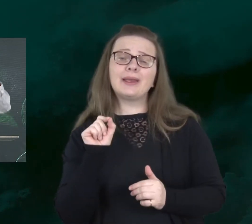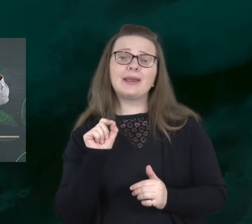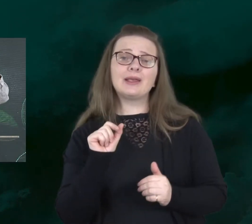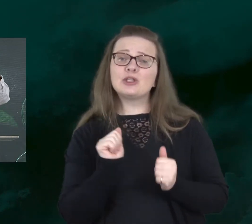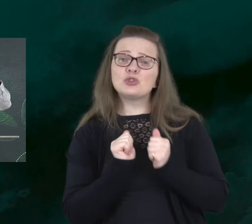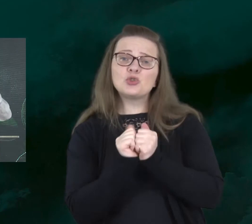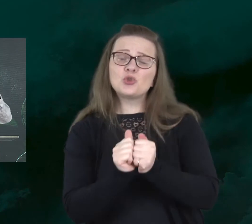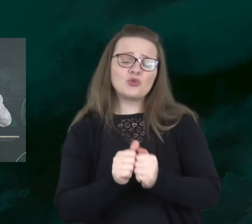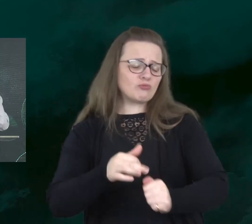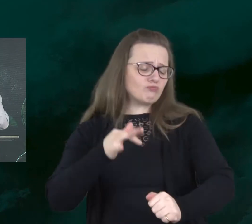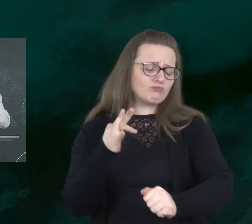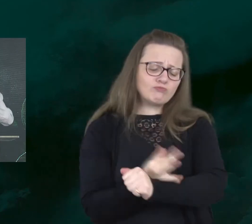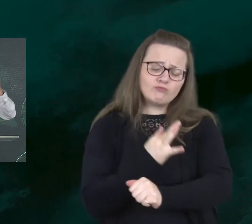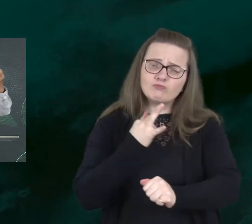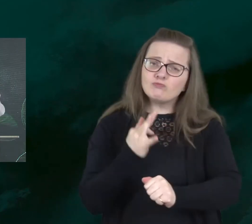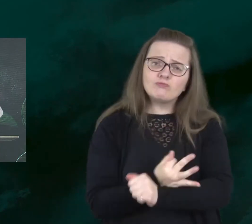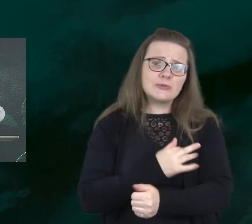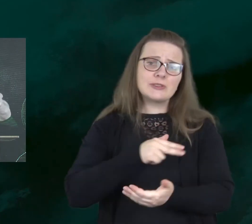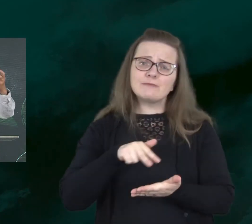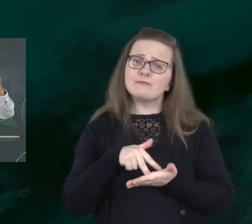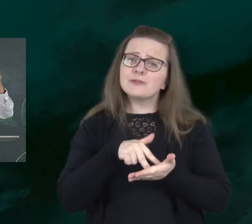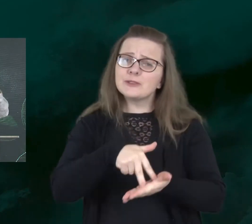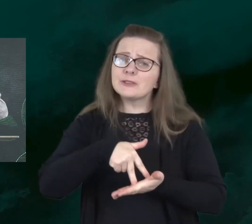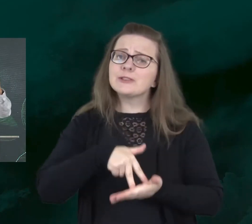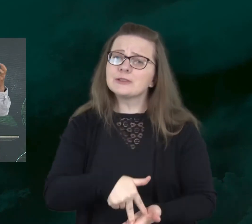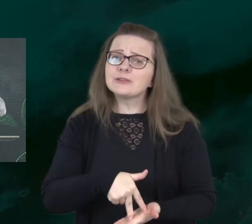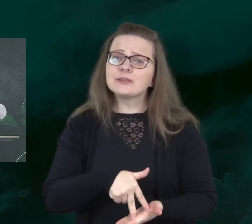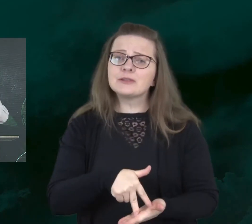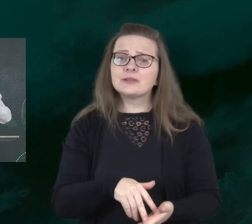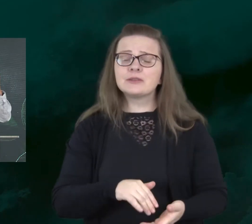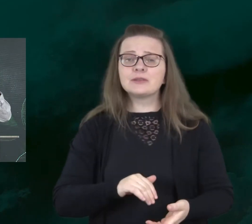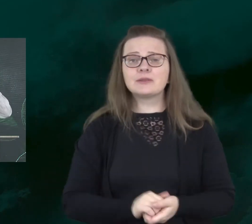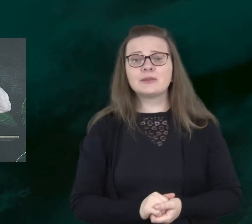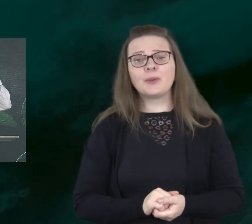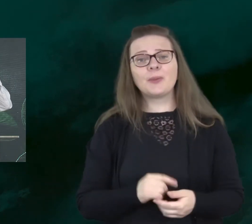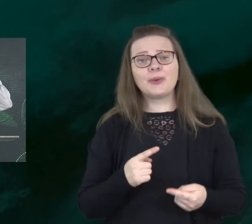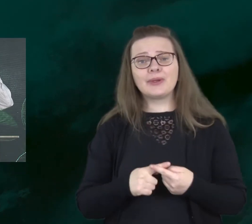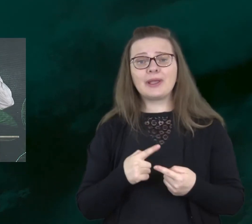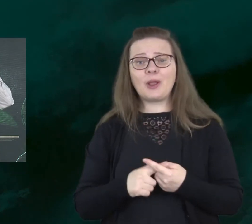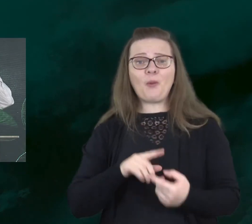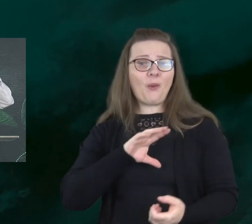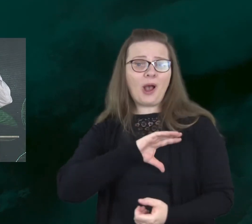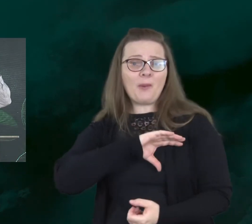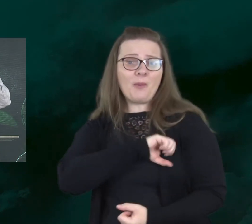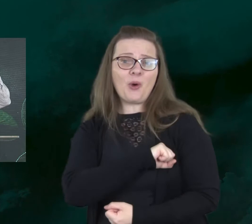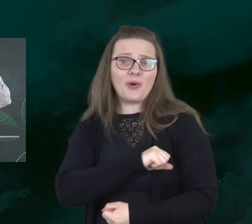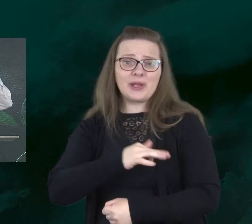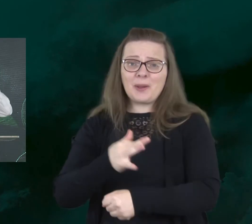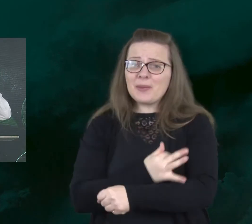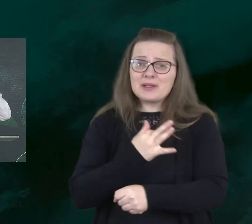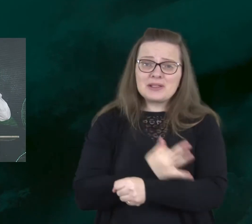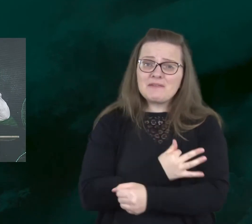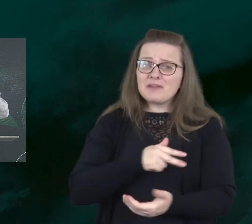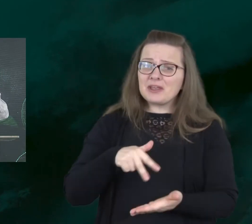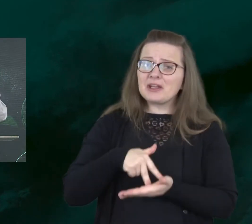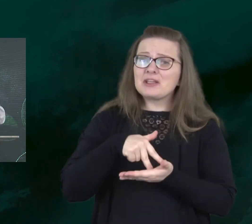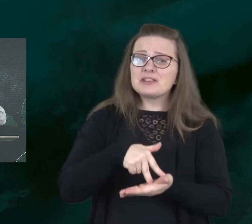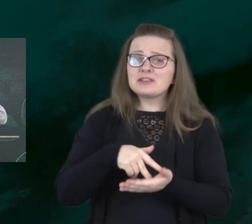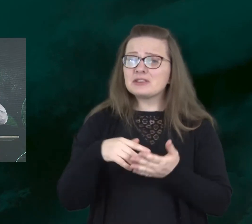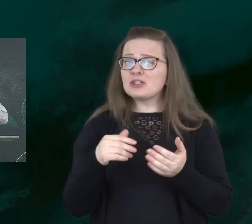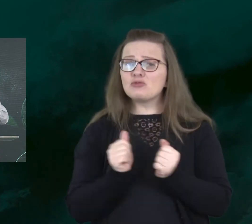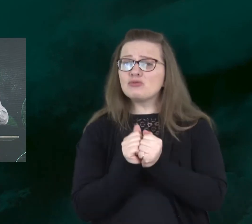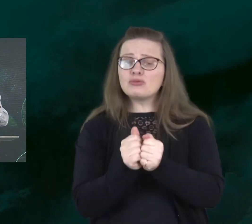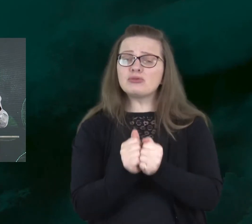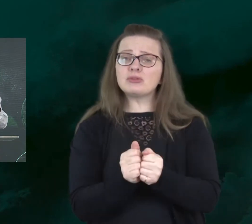só. A fé, o amor e a esperança e a perseverança estão ligados. a obra de fé, o labor de